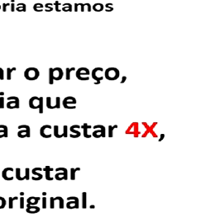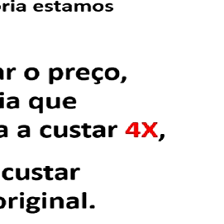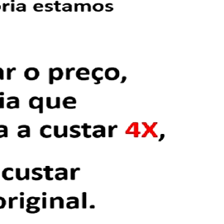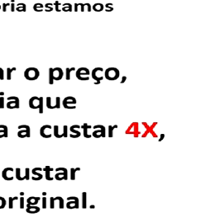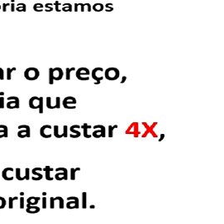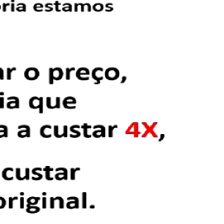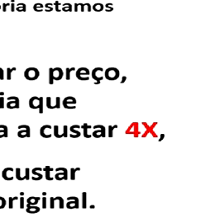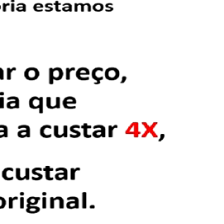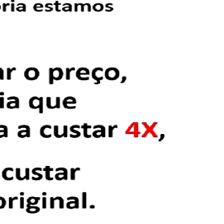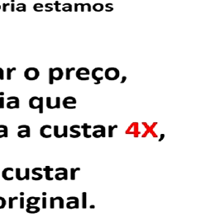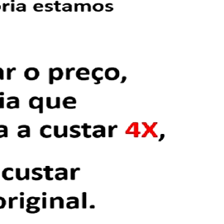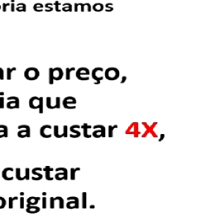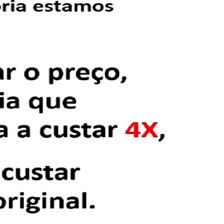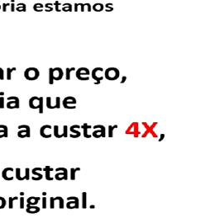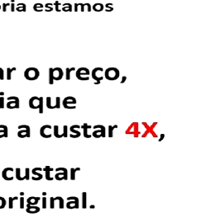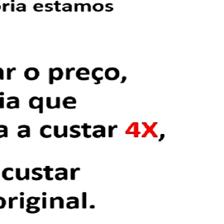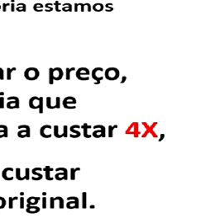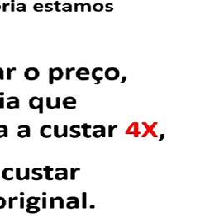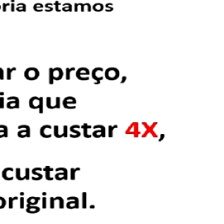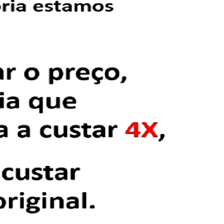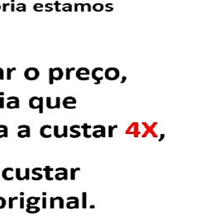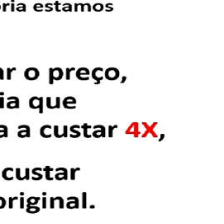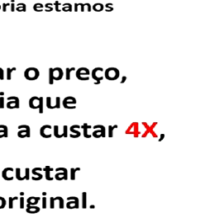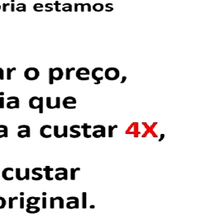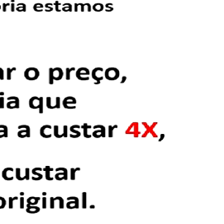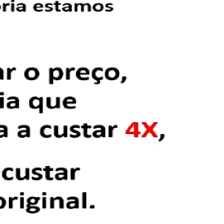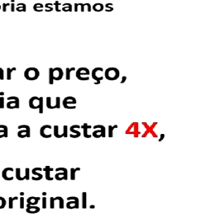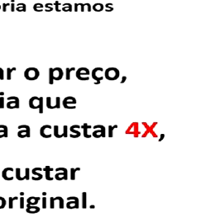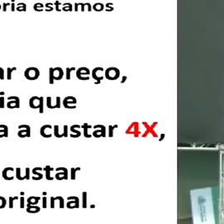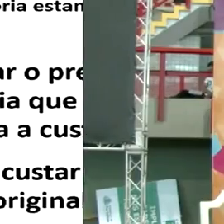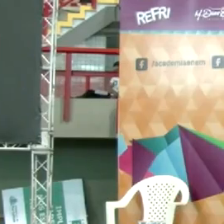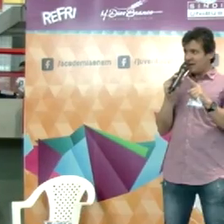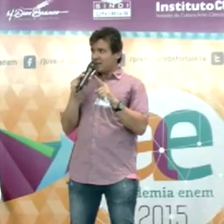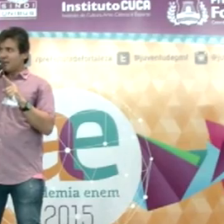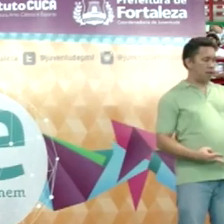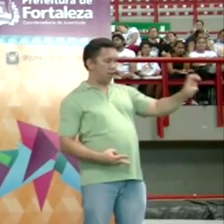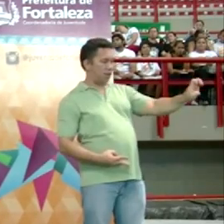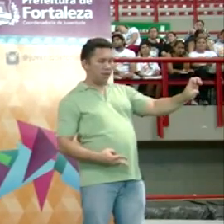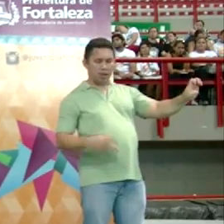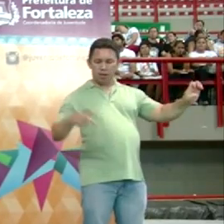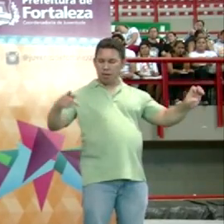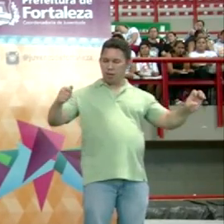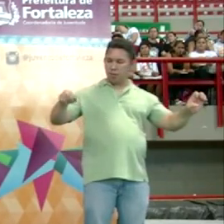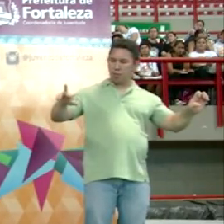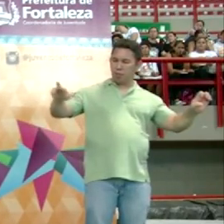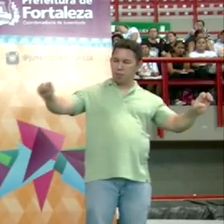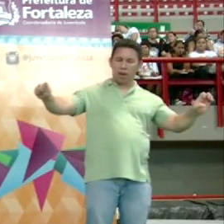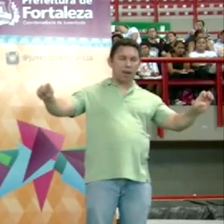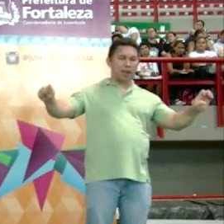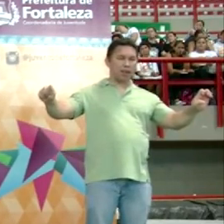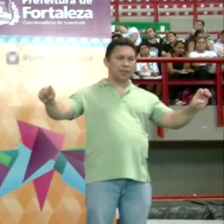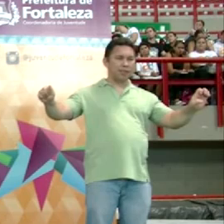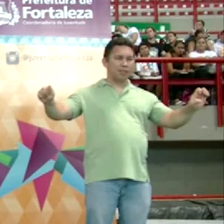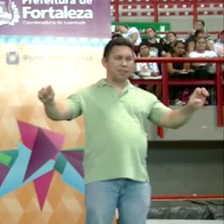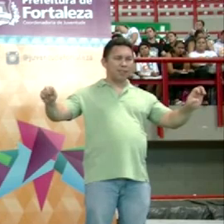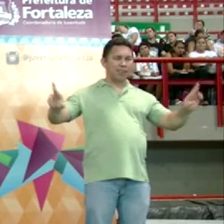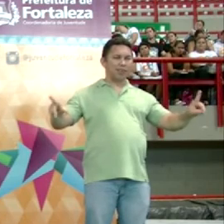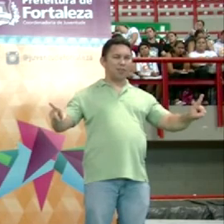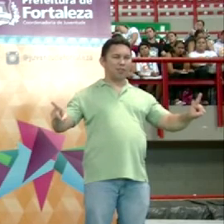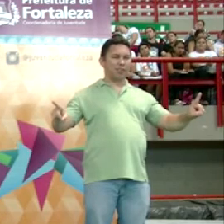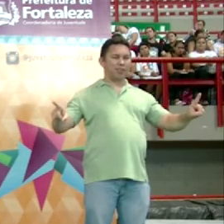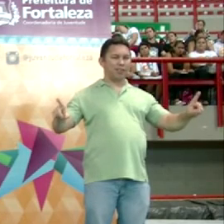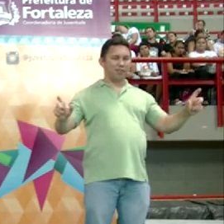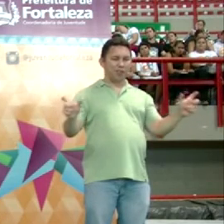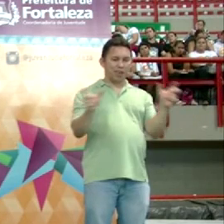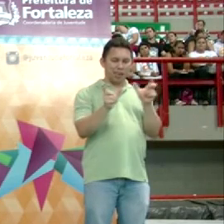tanto. Aumentou para tanto. Preposição de, preposição para. Né? Agora que eu me lembrei aqui uma coisa, rapaz, a